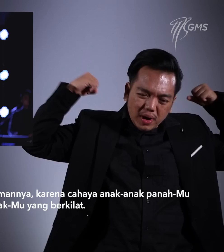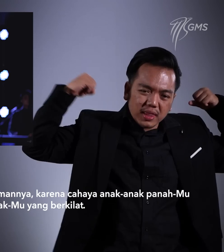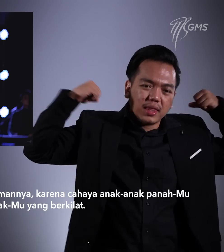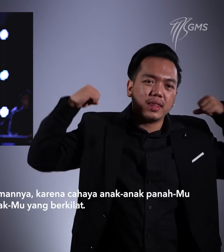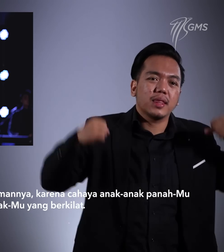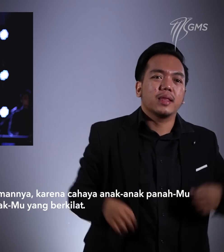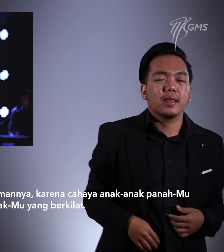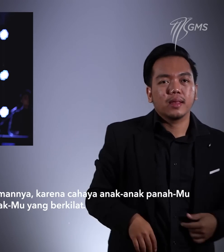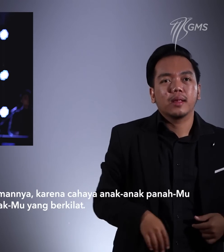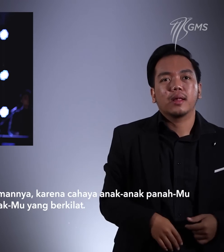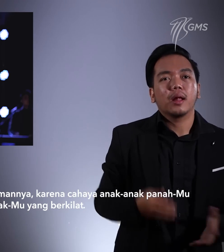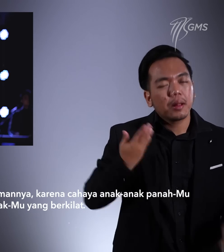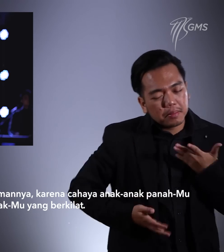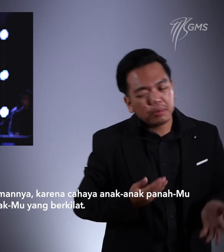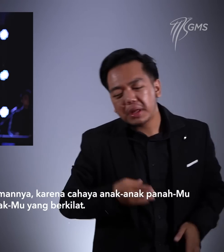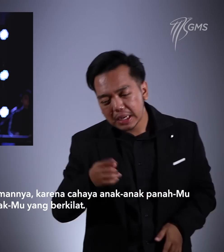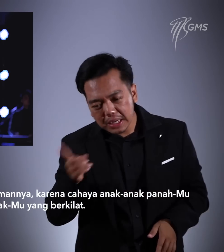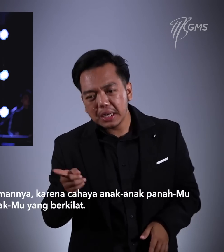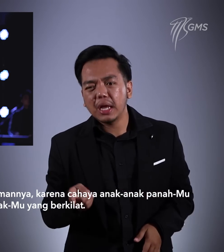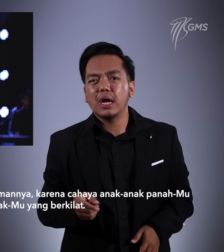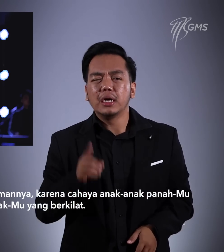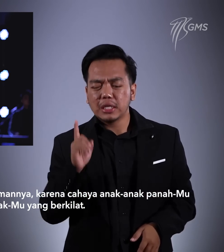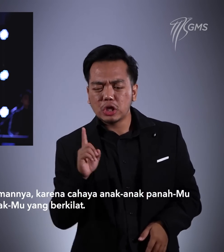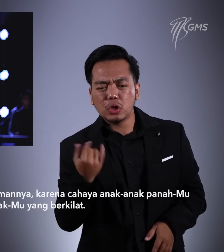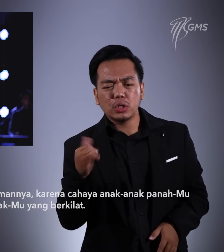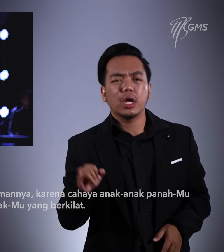dia satu-satunya zaman itu? Gimana dia kuatkan dirinya sendiri?